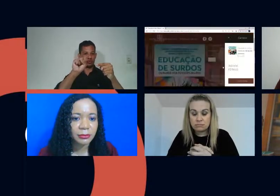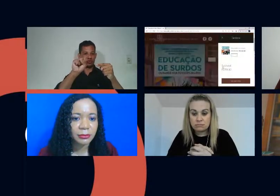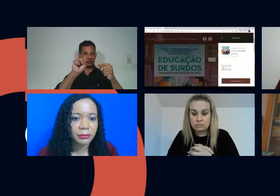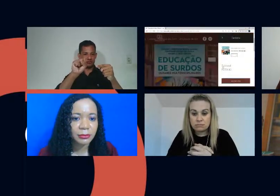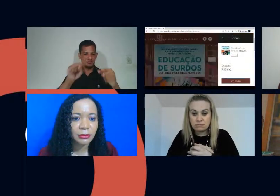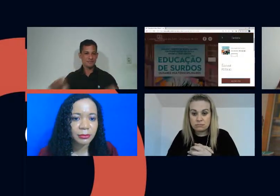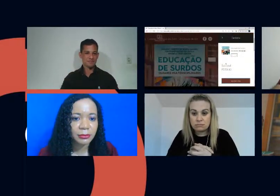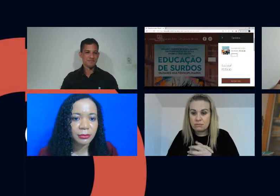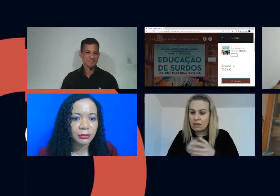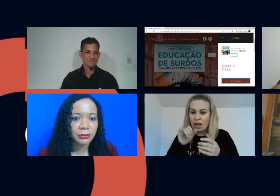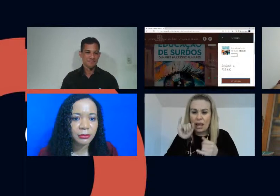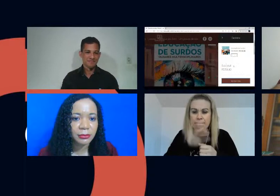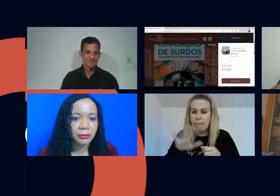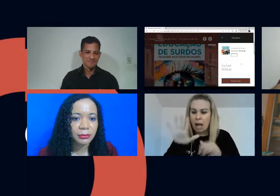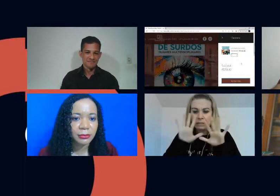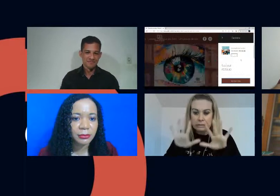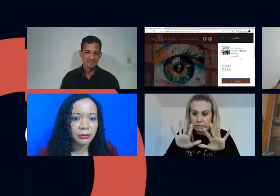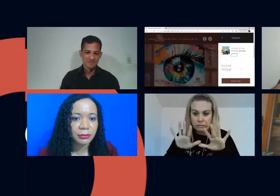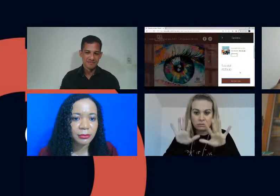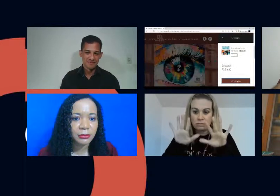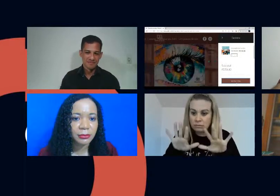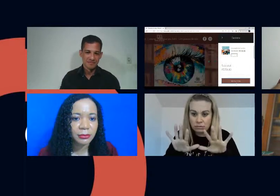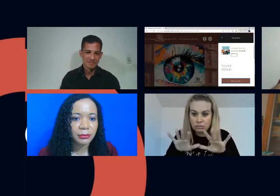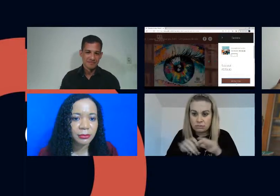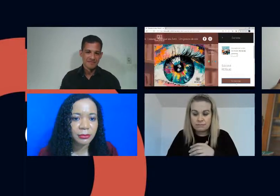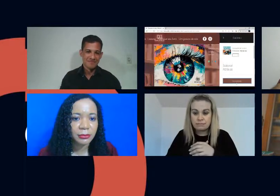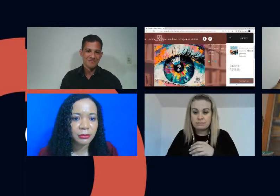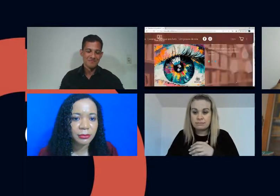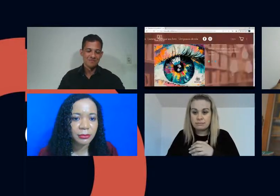Perdão, a imagem tá travando um